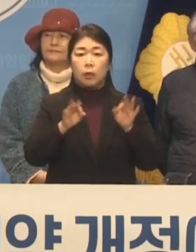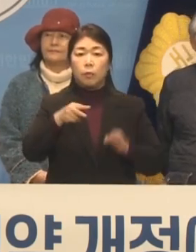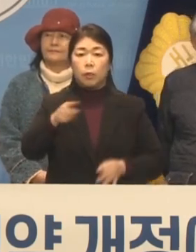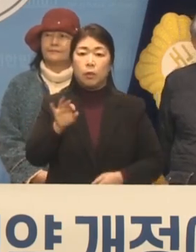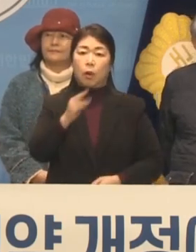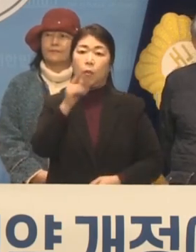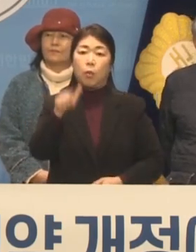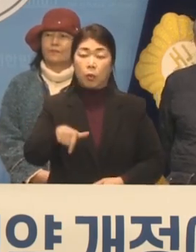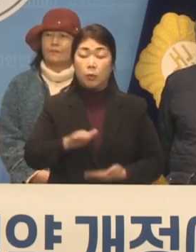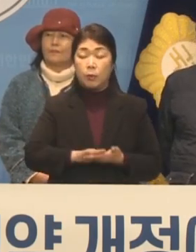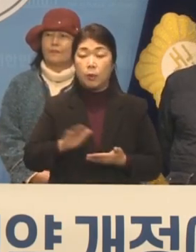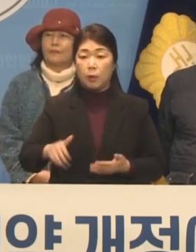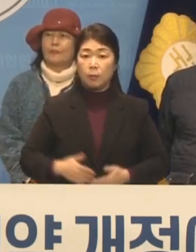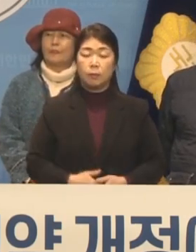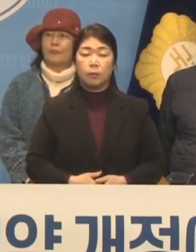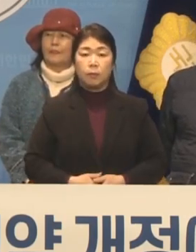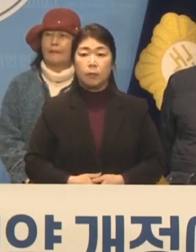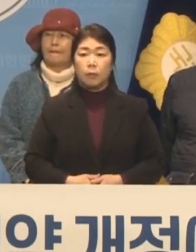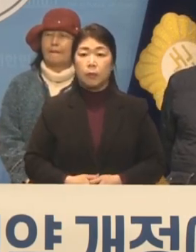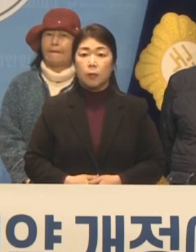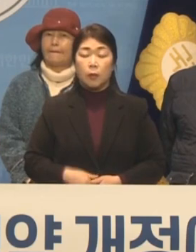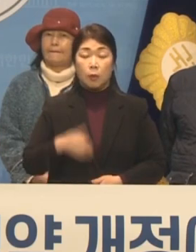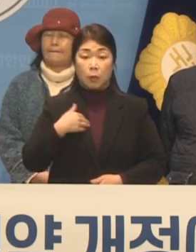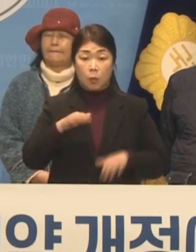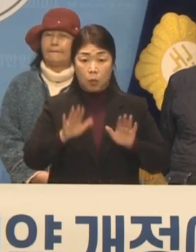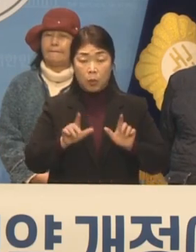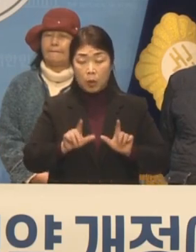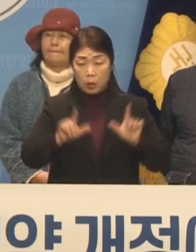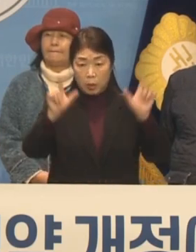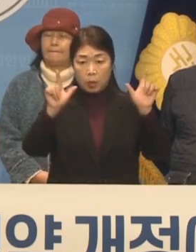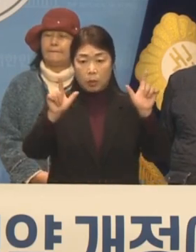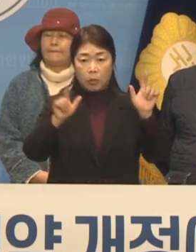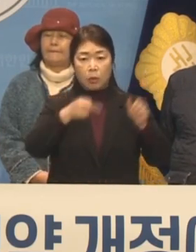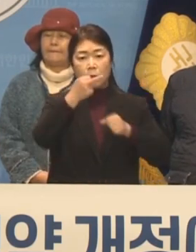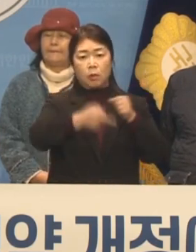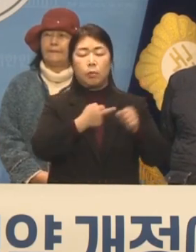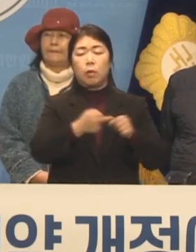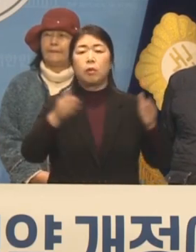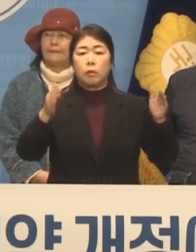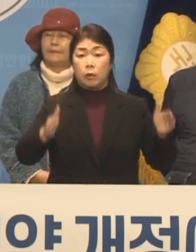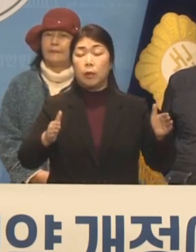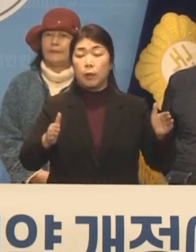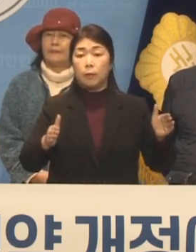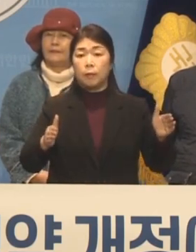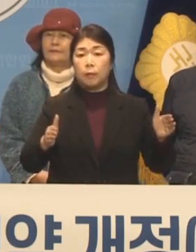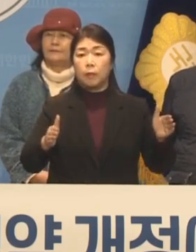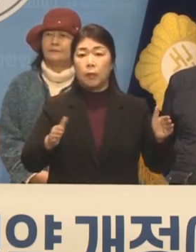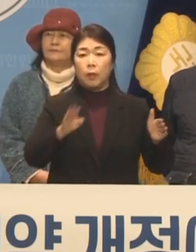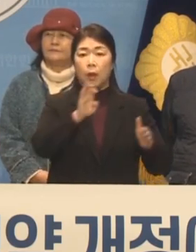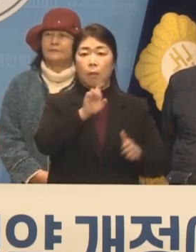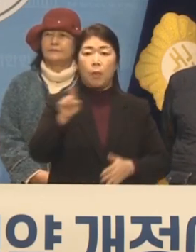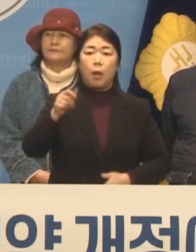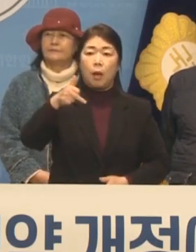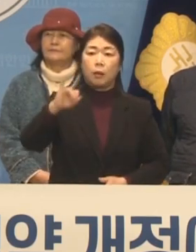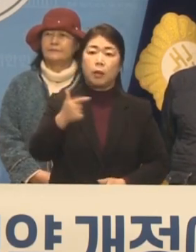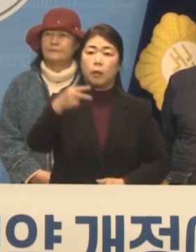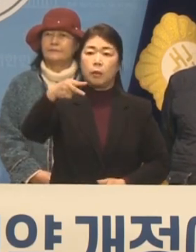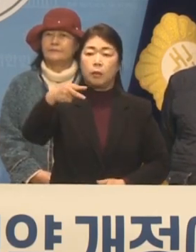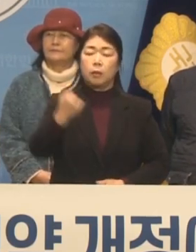김성복입니다. 저는 올해로 12년 차 파킨슨